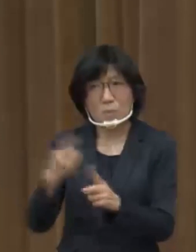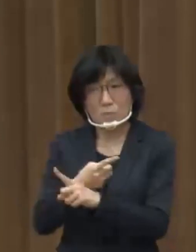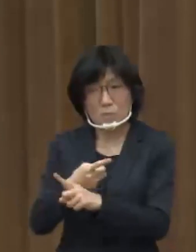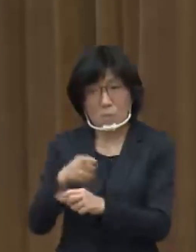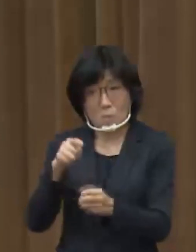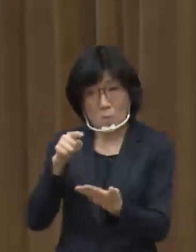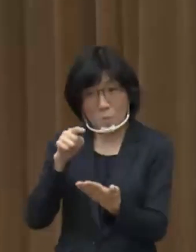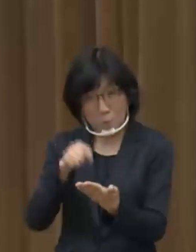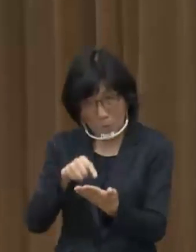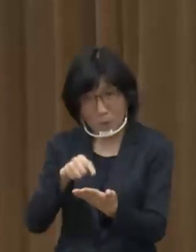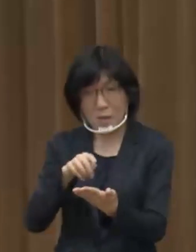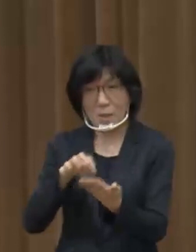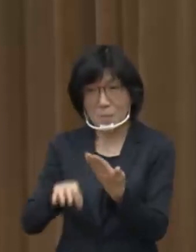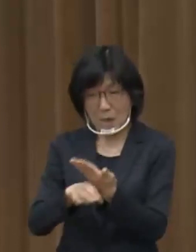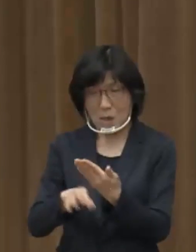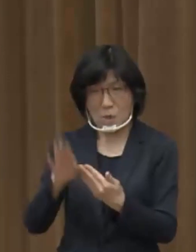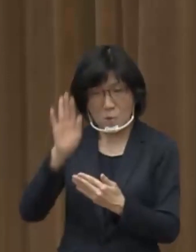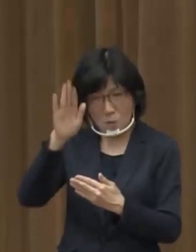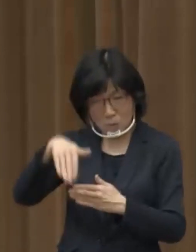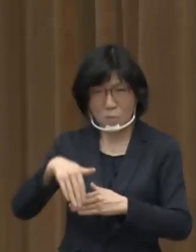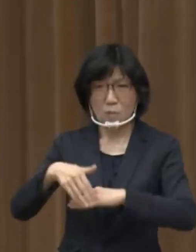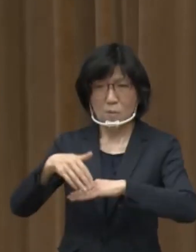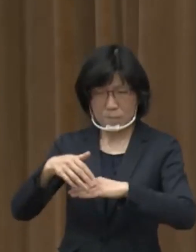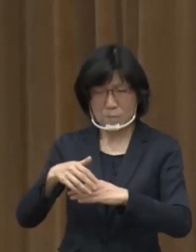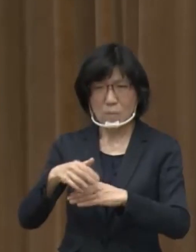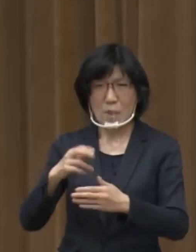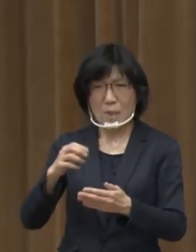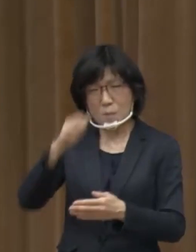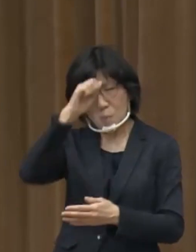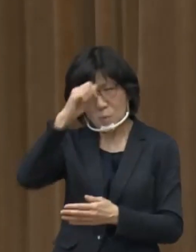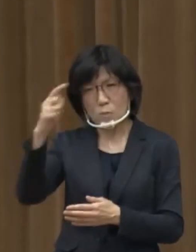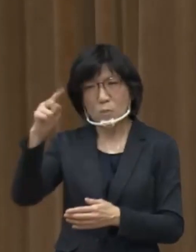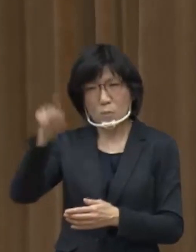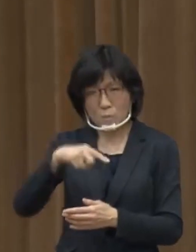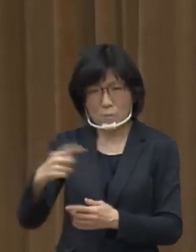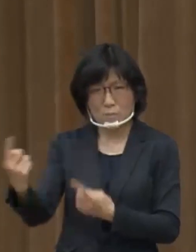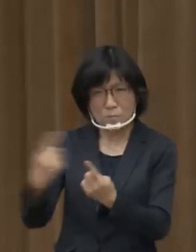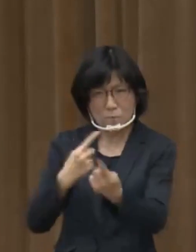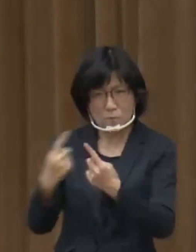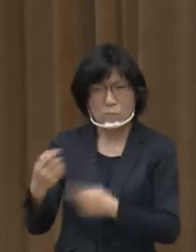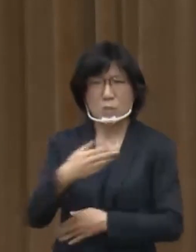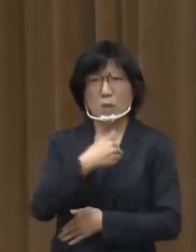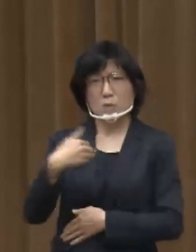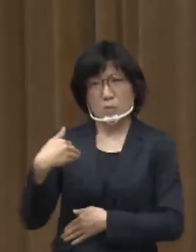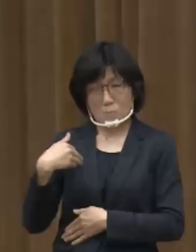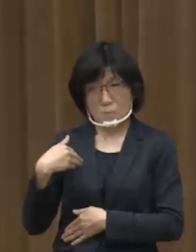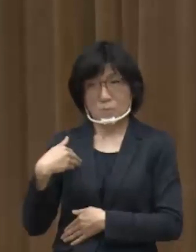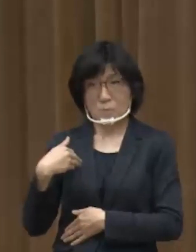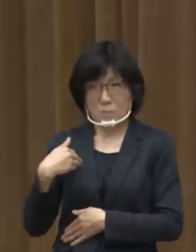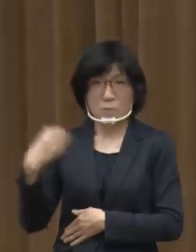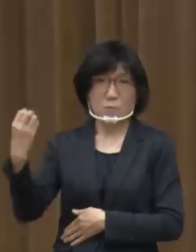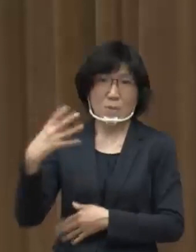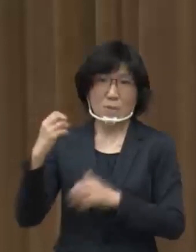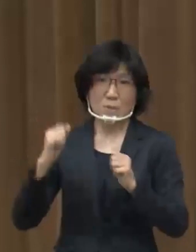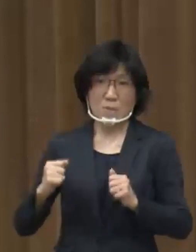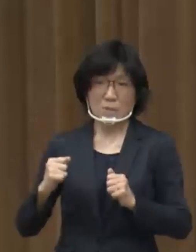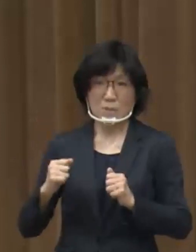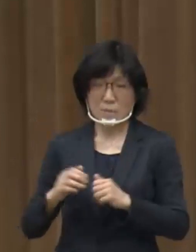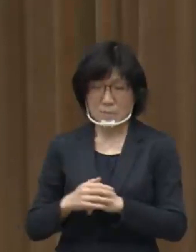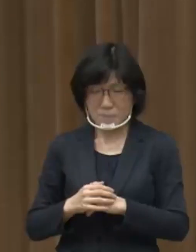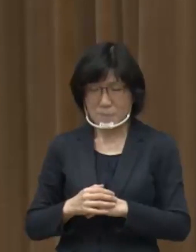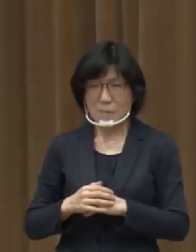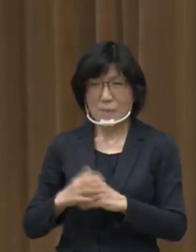れば後遺症外来を実施できるというコメントをいただいております。県の症例集を参考に